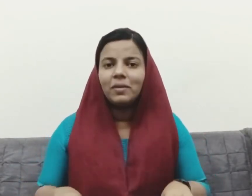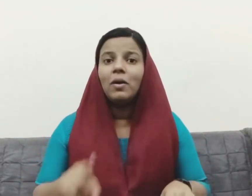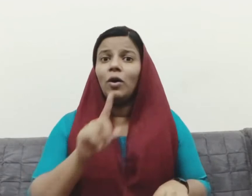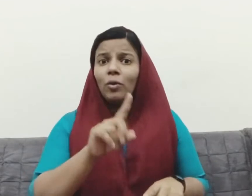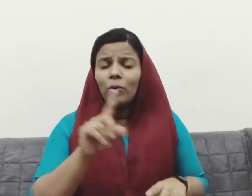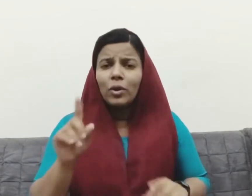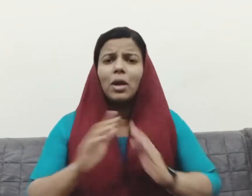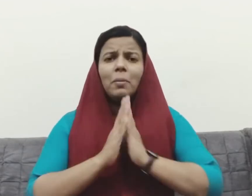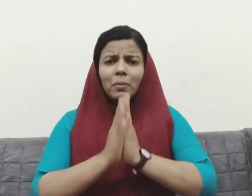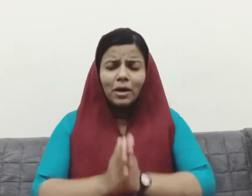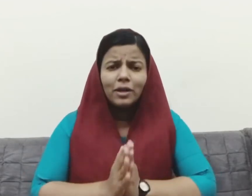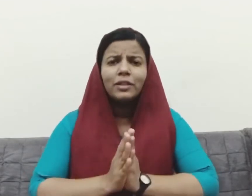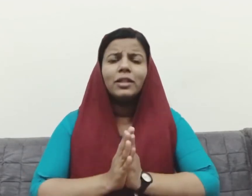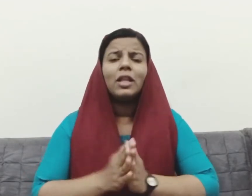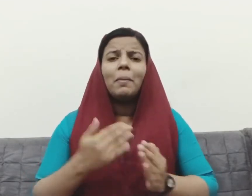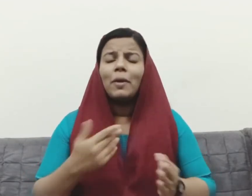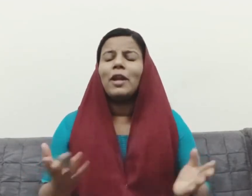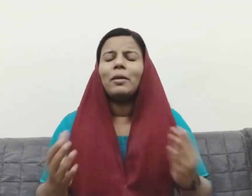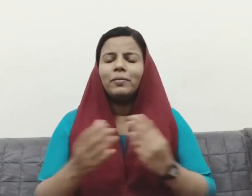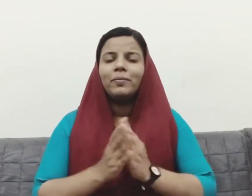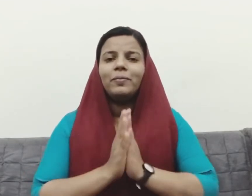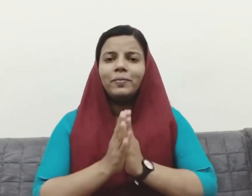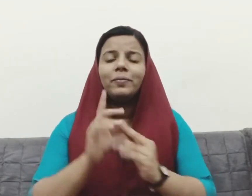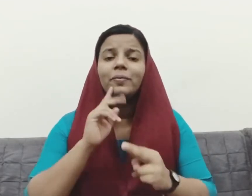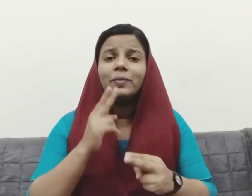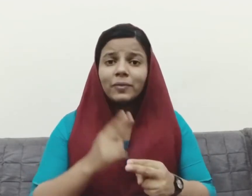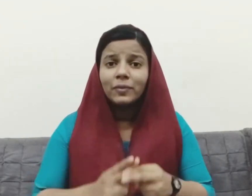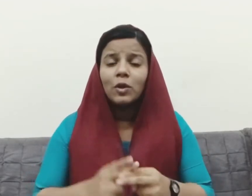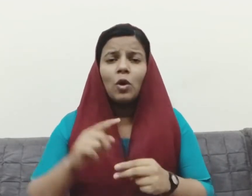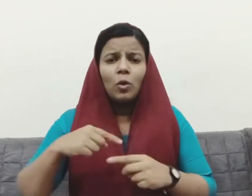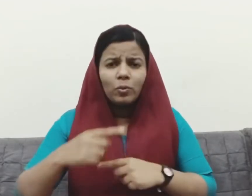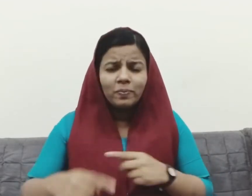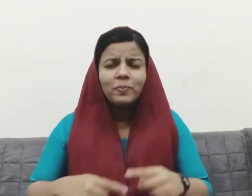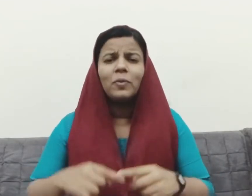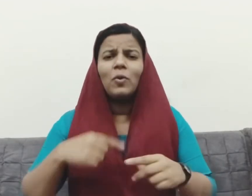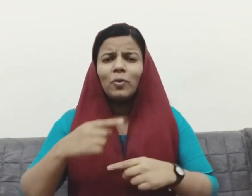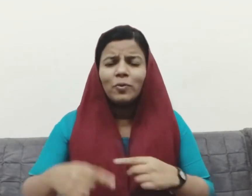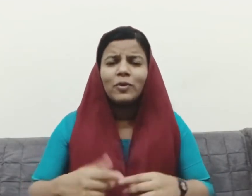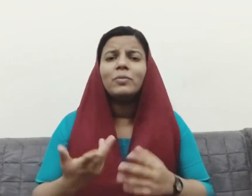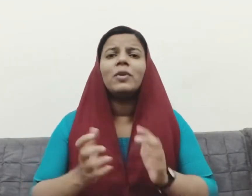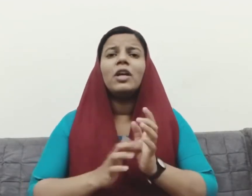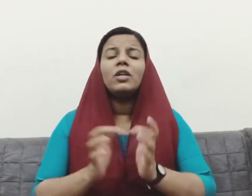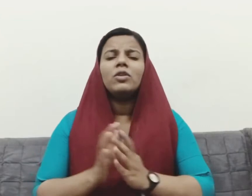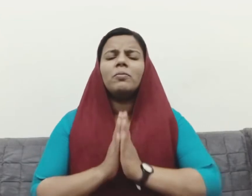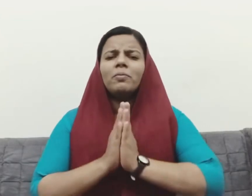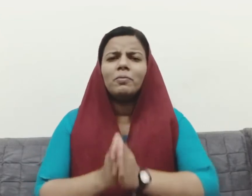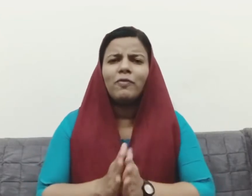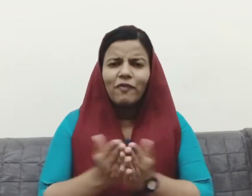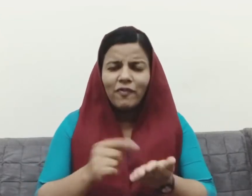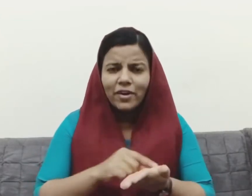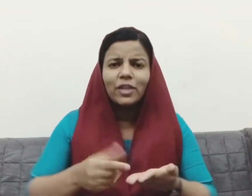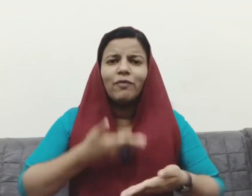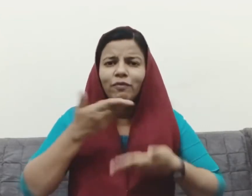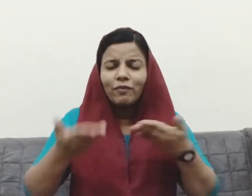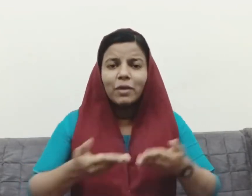അതാണ് ഓരോ മീറ്റിങ്ങിൽ നമ്മൾ പങ്കെടുക്കുമ്പോഴും ഓരോ ആമേൻ പ്രാവശ്യവും നമ്മൾ ദൈവസന്നിധിയിൽ നിന്ന് ദൈവവചനം ധ്യാനിക്കുമ്പോഴും